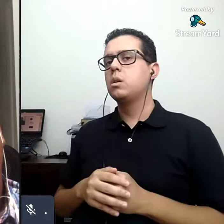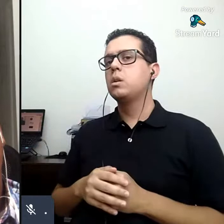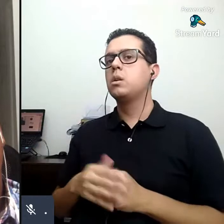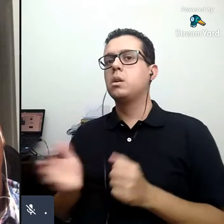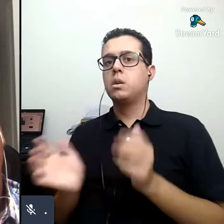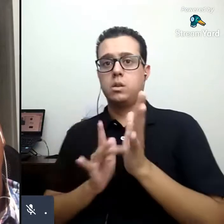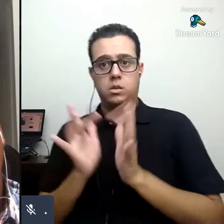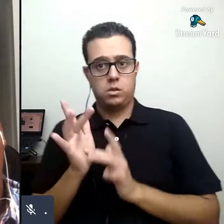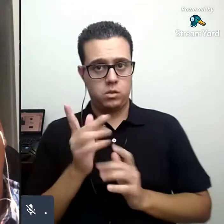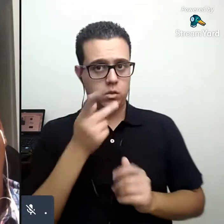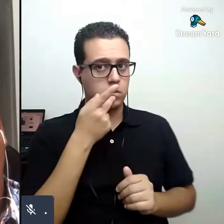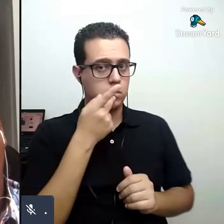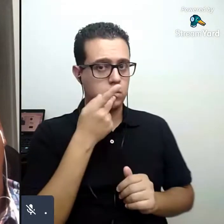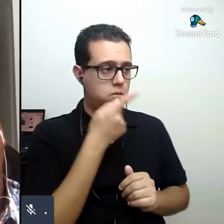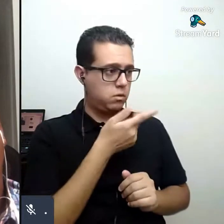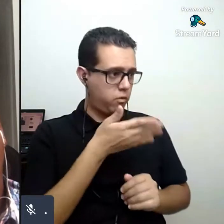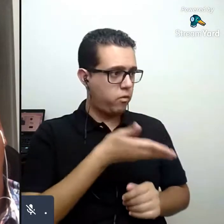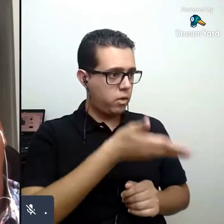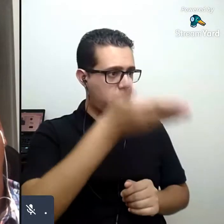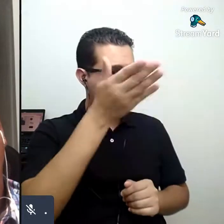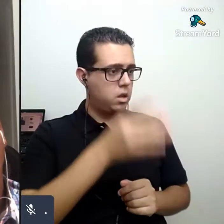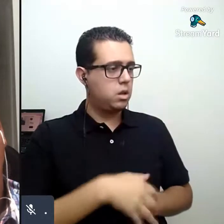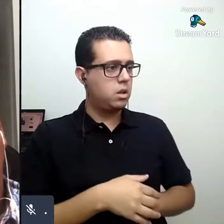vai, teu filho vive,